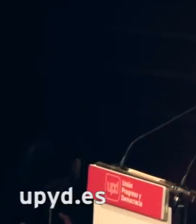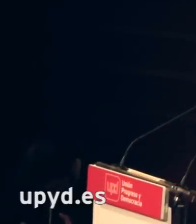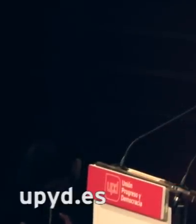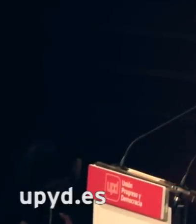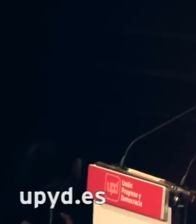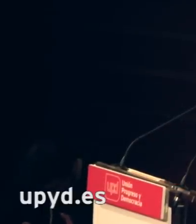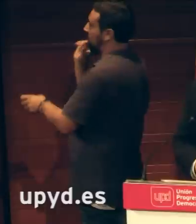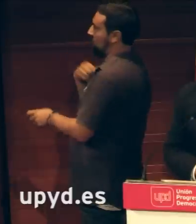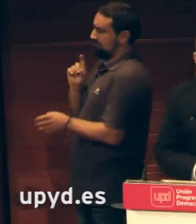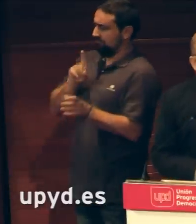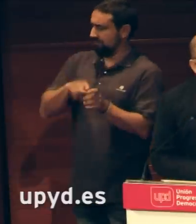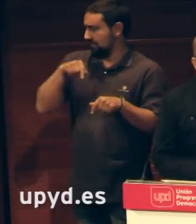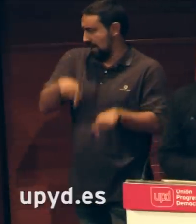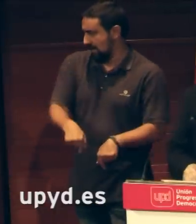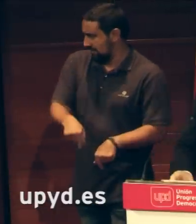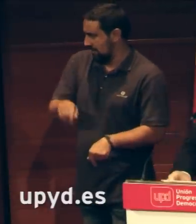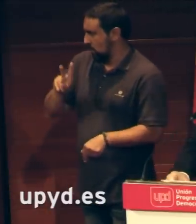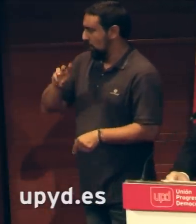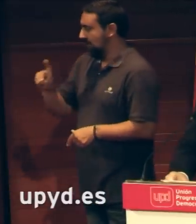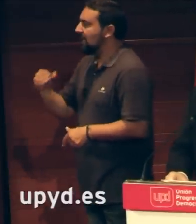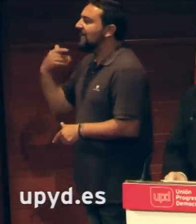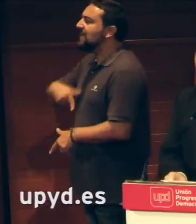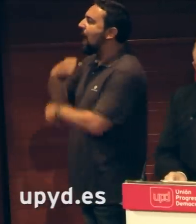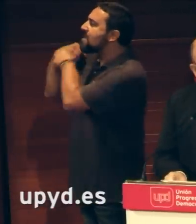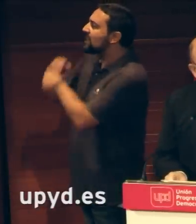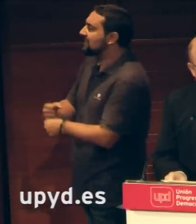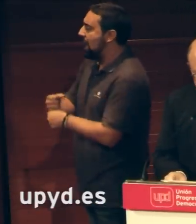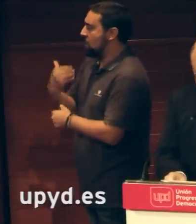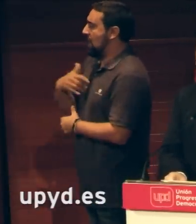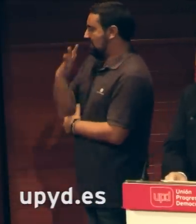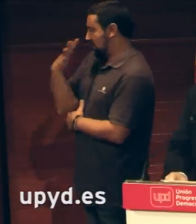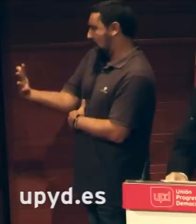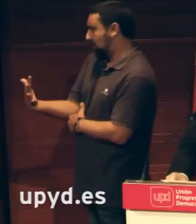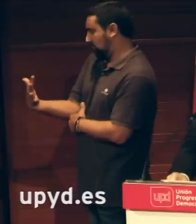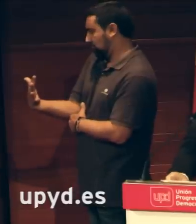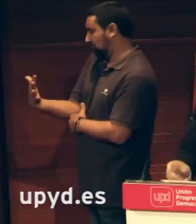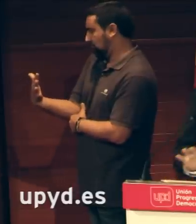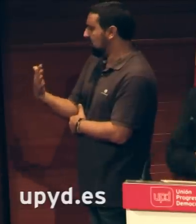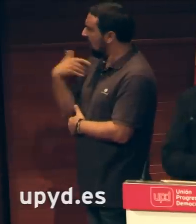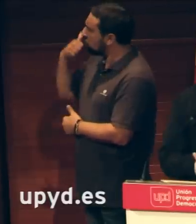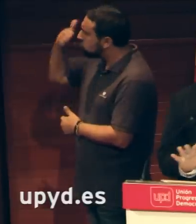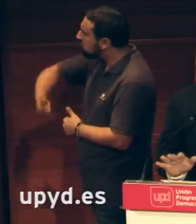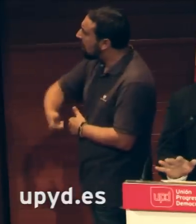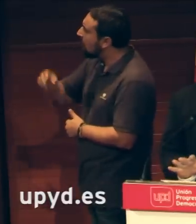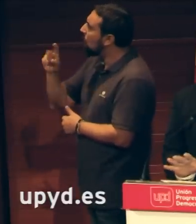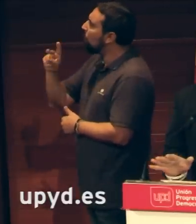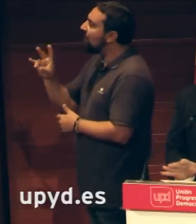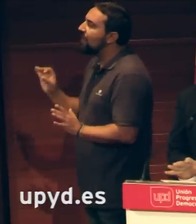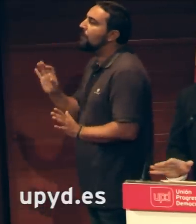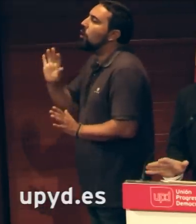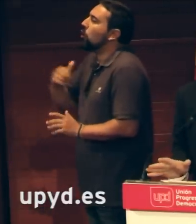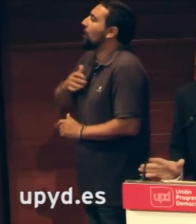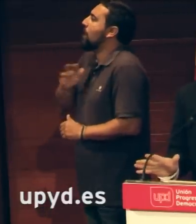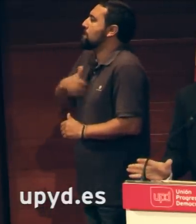aquí. Estamos celebrando 5 años. 5 años de existencia de UPyD. Y sin querer molestar a